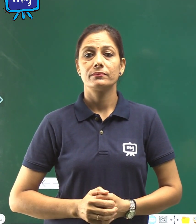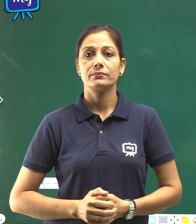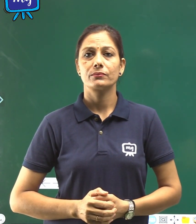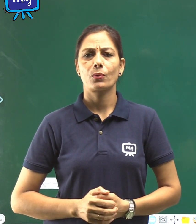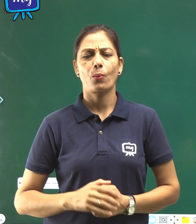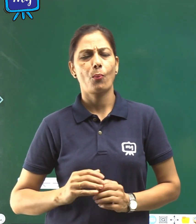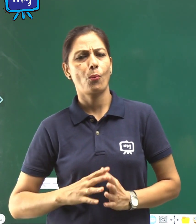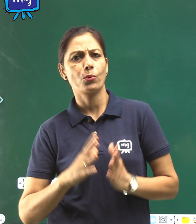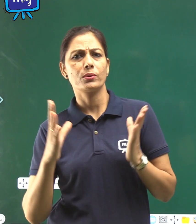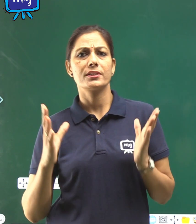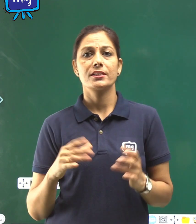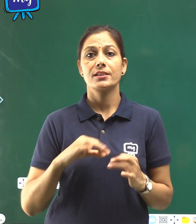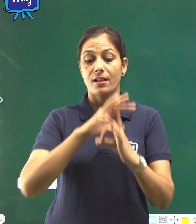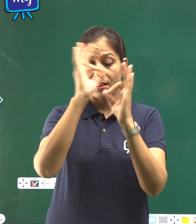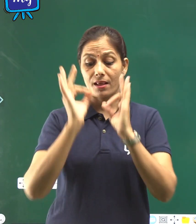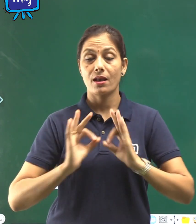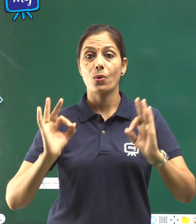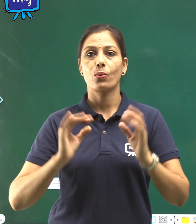बड़े सज धज कर